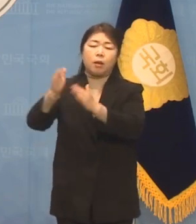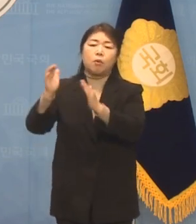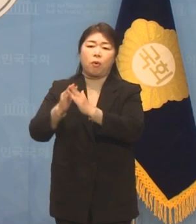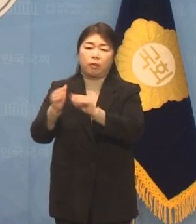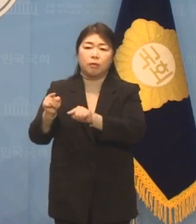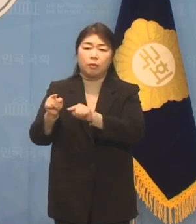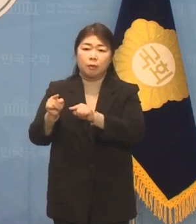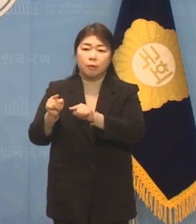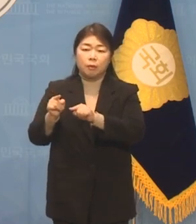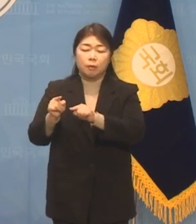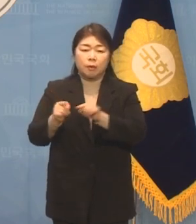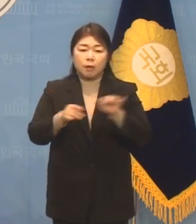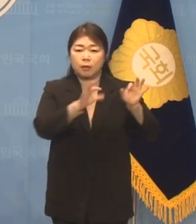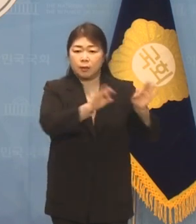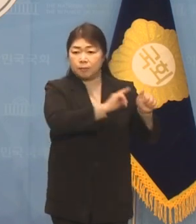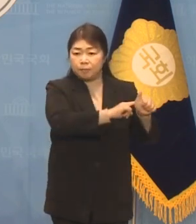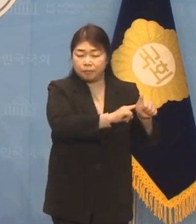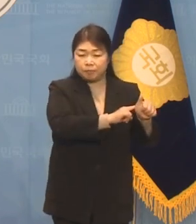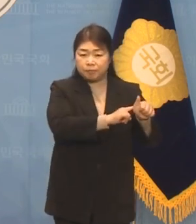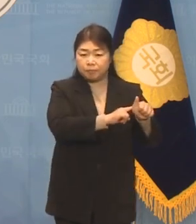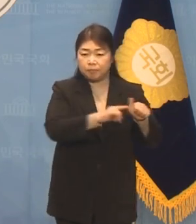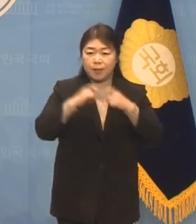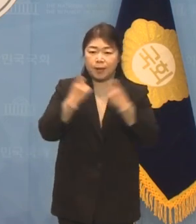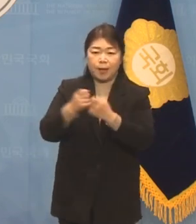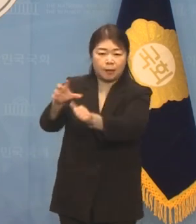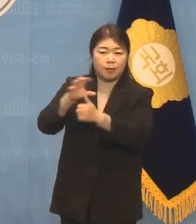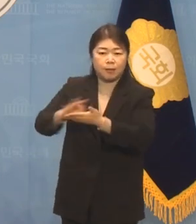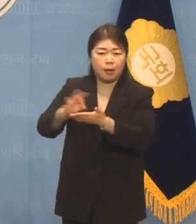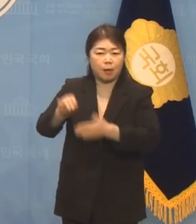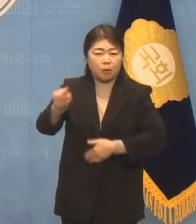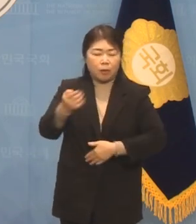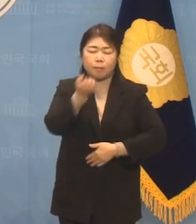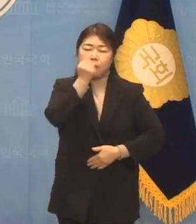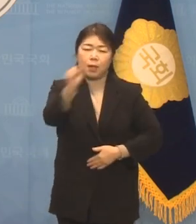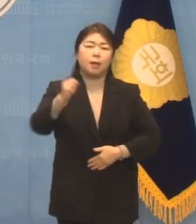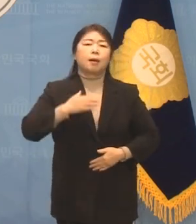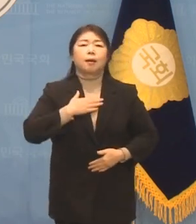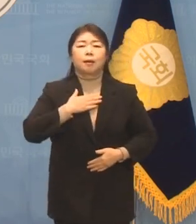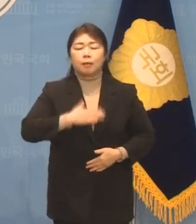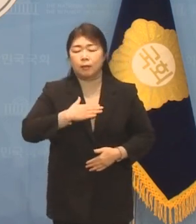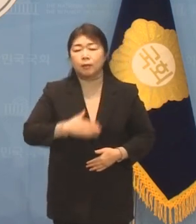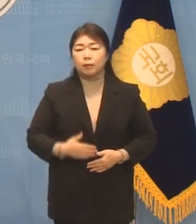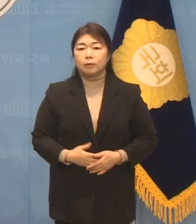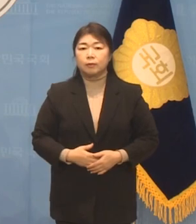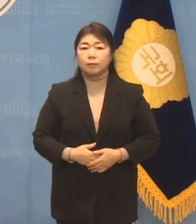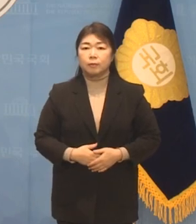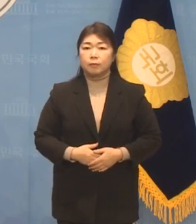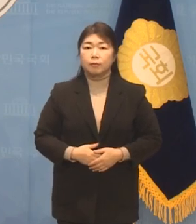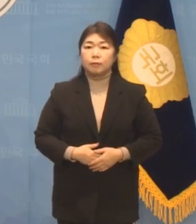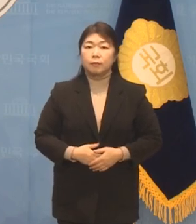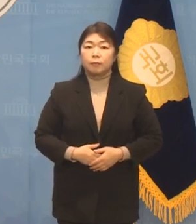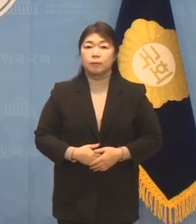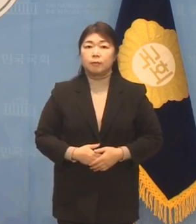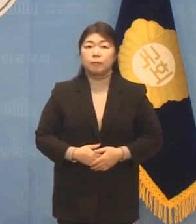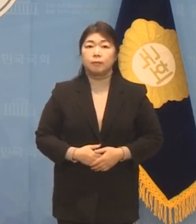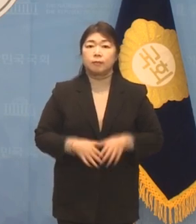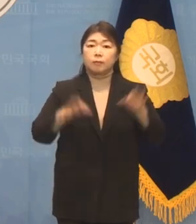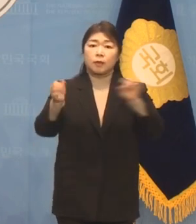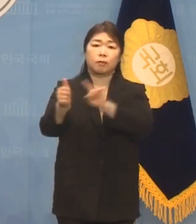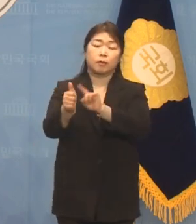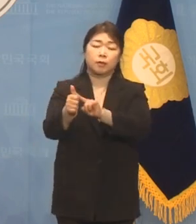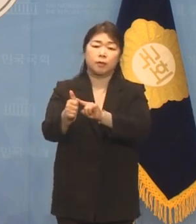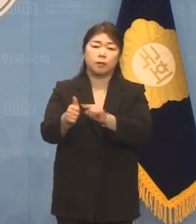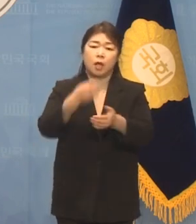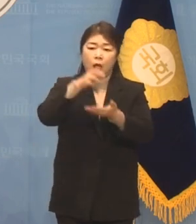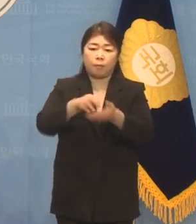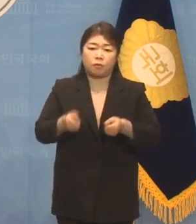원장의 극우 주장 설파 채널로 악용되리라는 것은 예견된 일이었습니다. 김 원장을